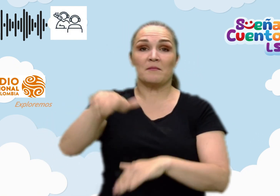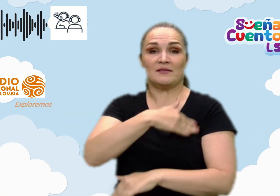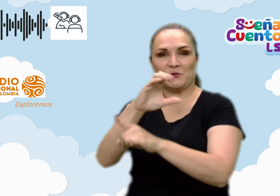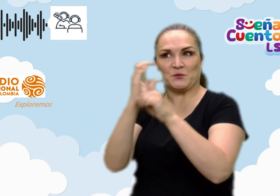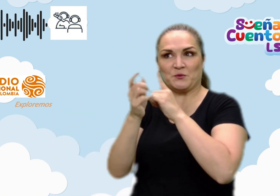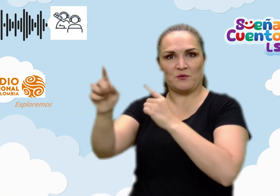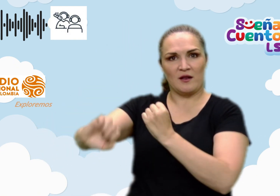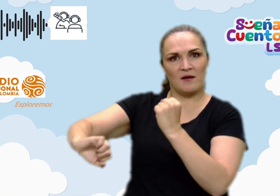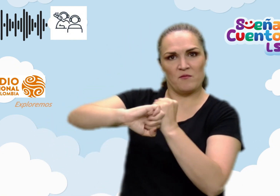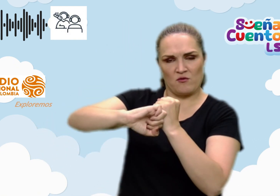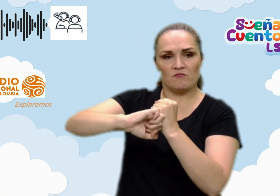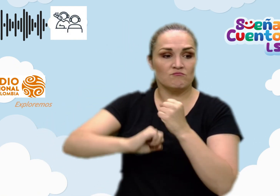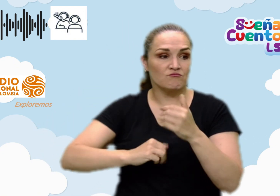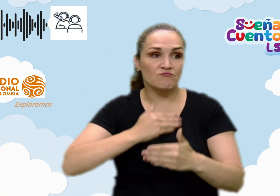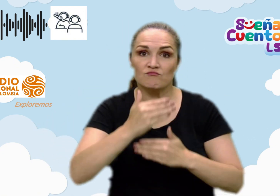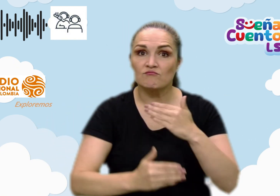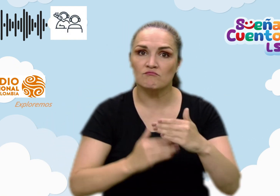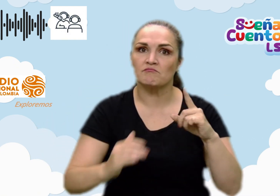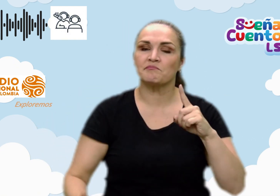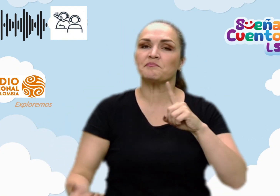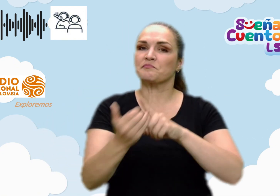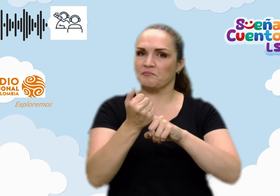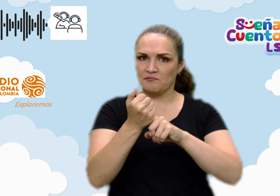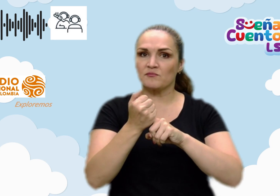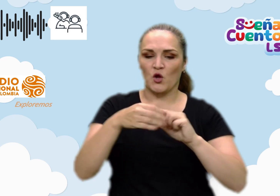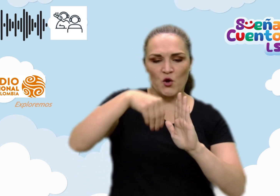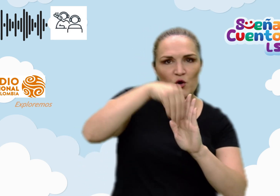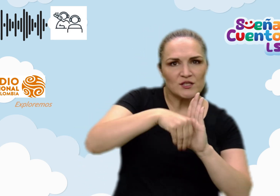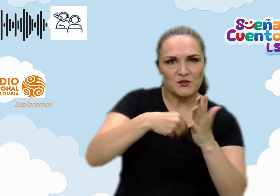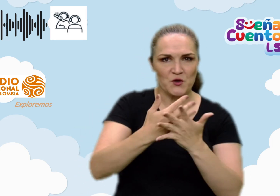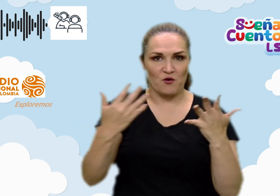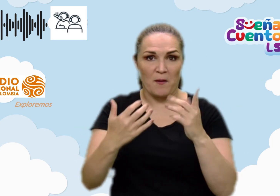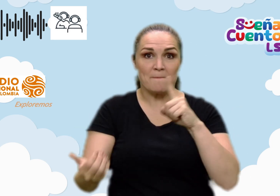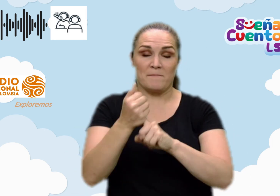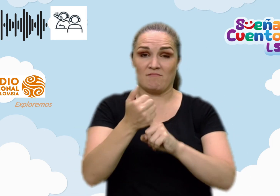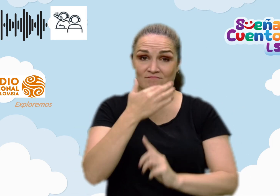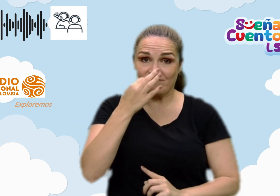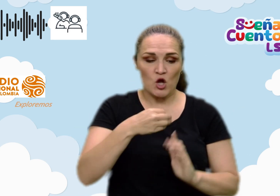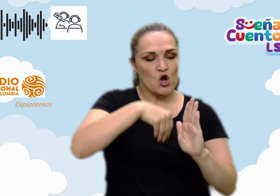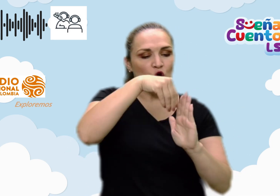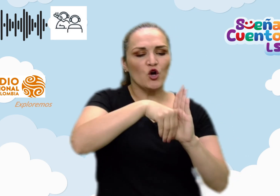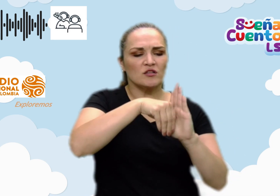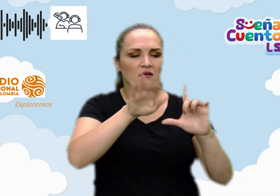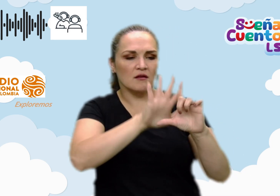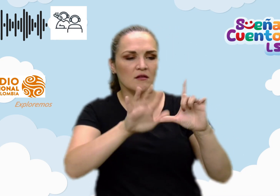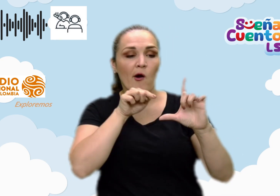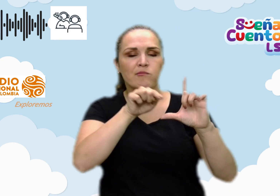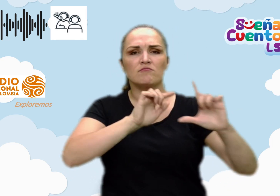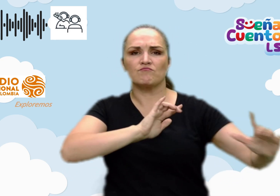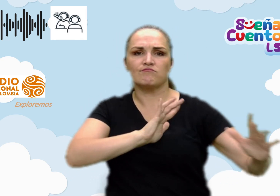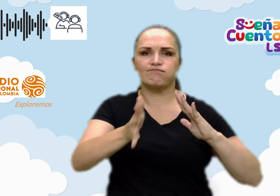con el Ministerio de la Cultura y pudimos hacer contenidos. Realmente